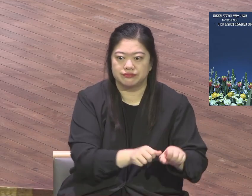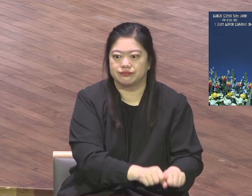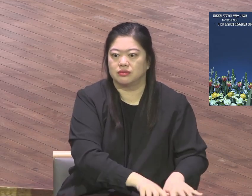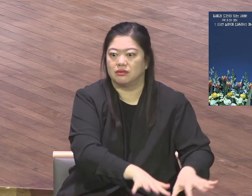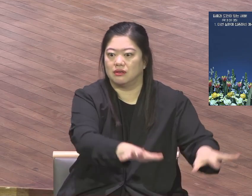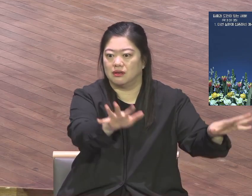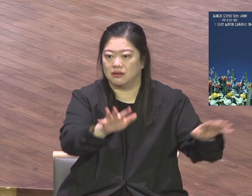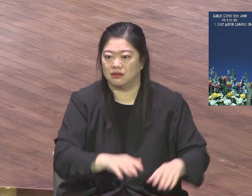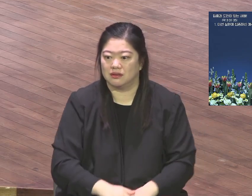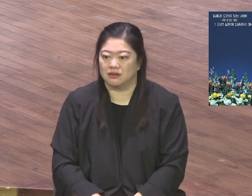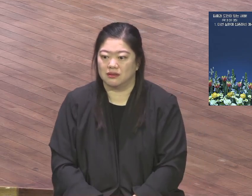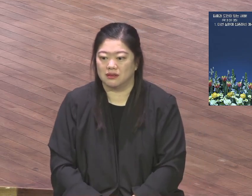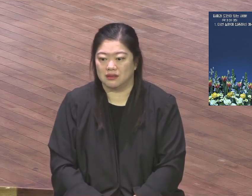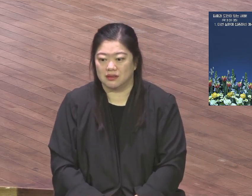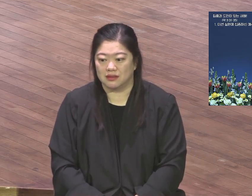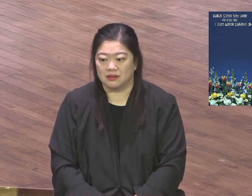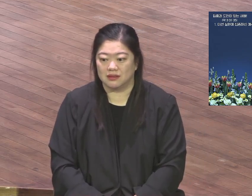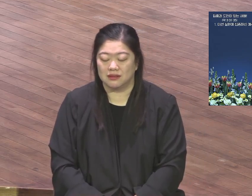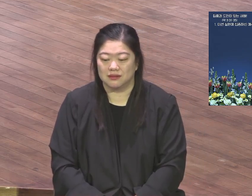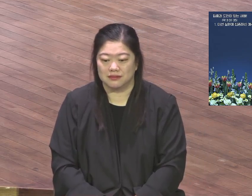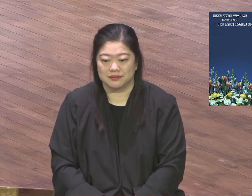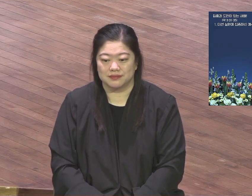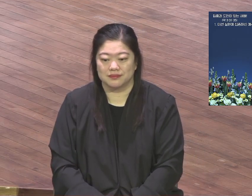한마디로 말해 사역에 미쳐버렸지요.